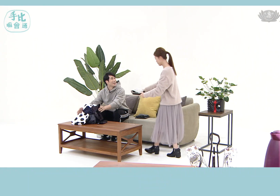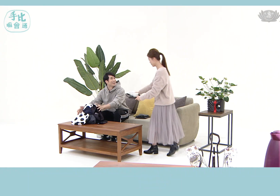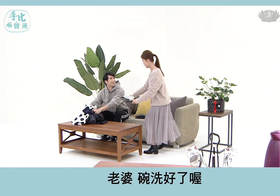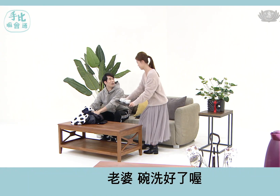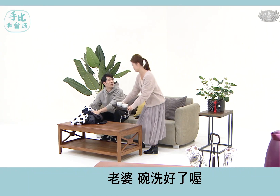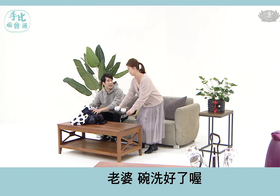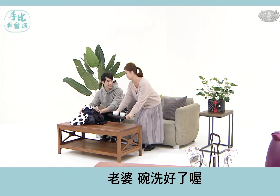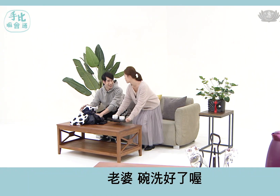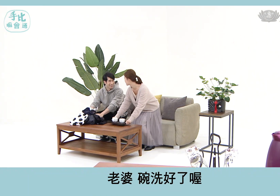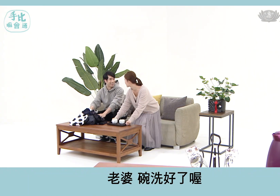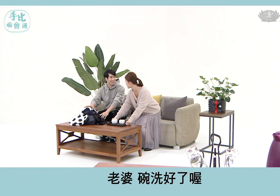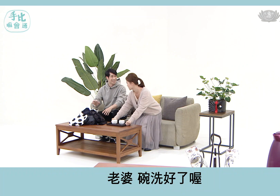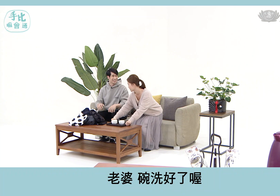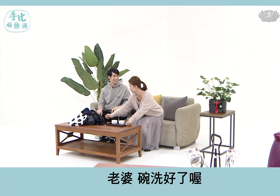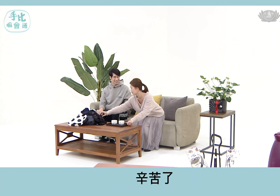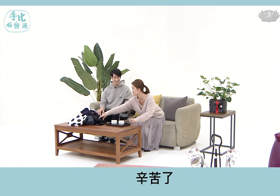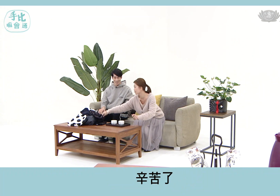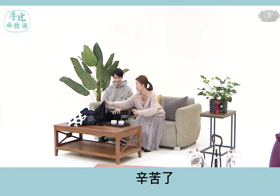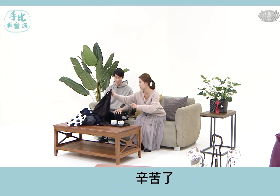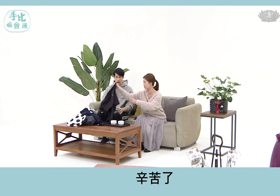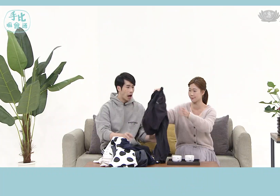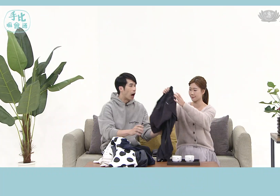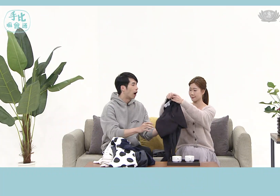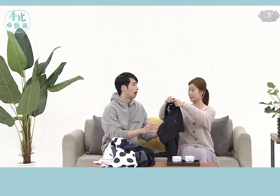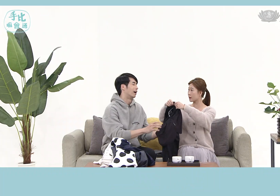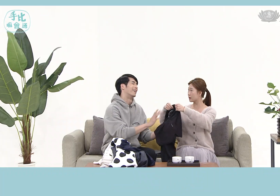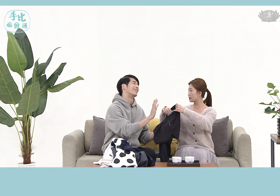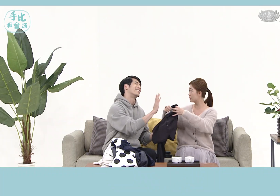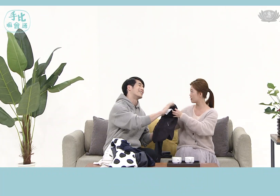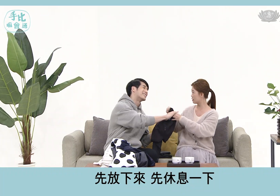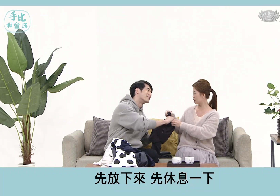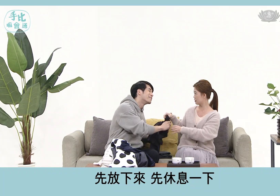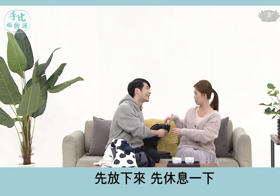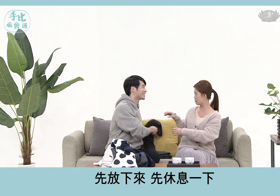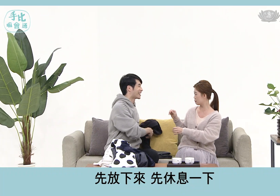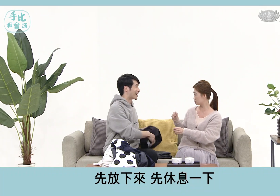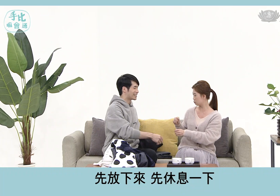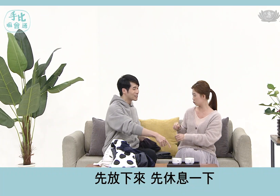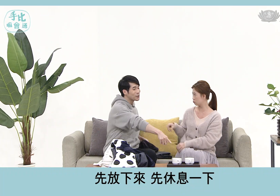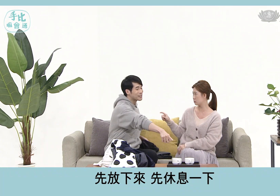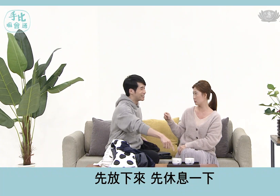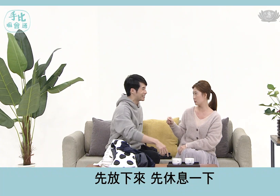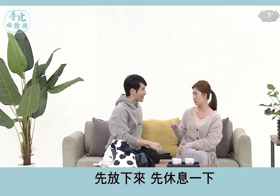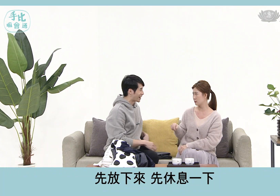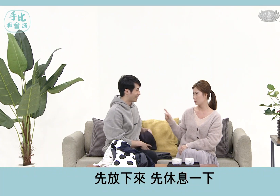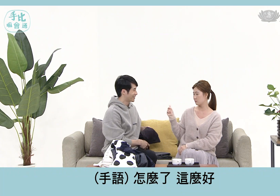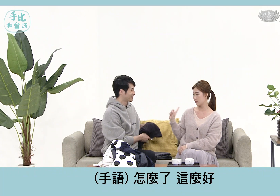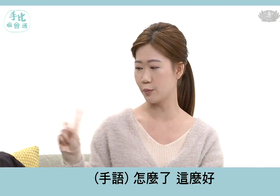老婆，碗洗好了，辛苦了，辛苦。啊，先放下来，先休息一下啦。